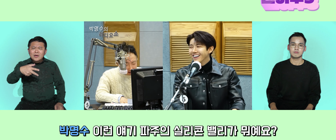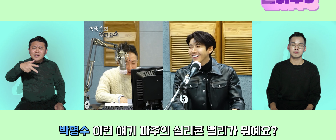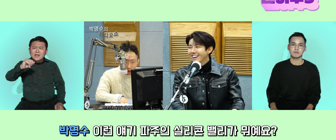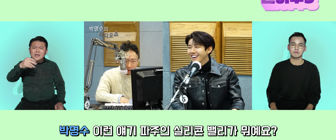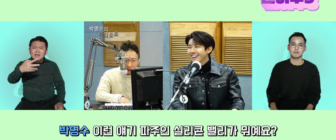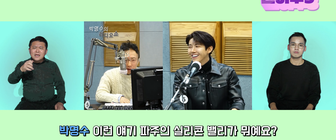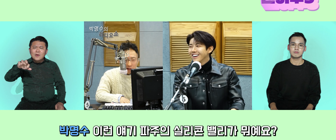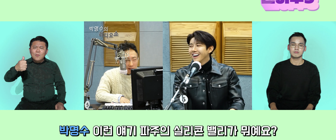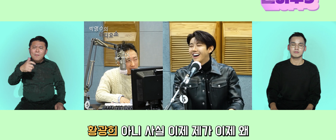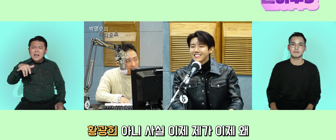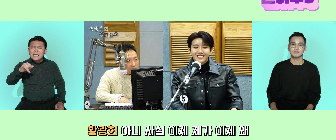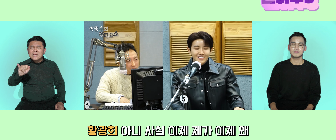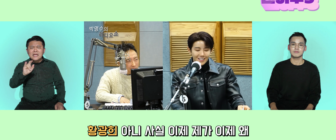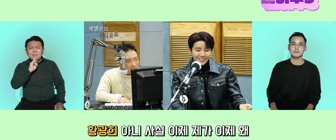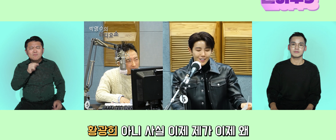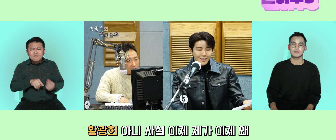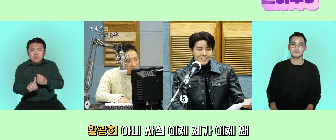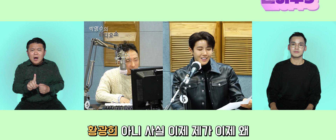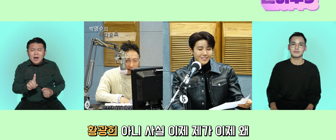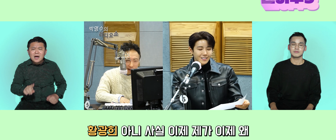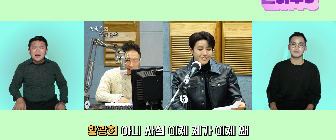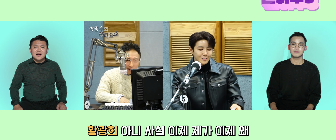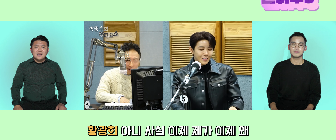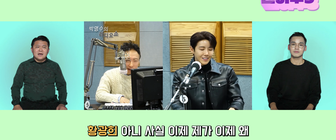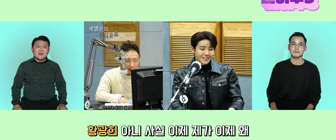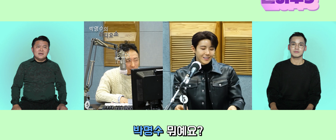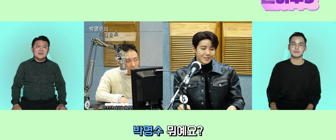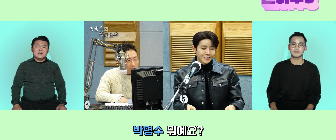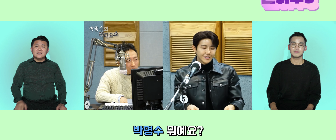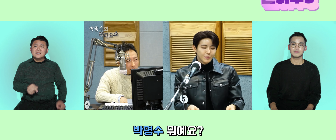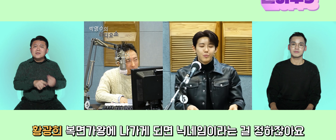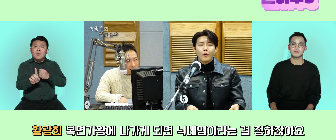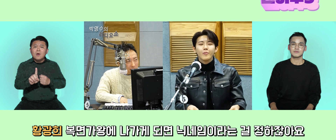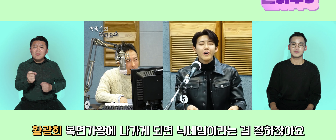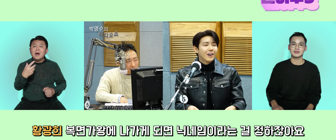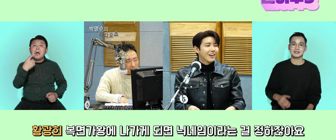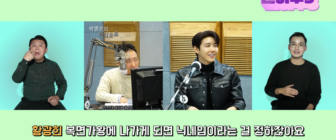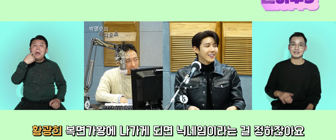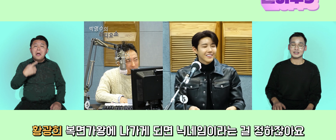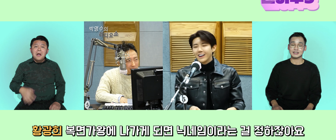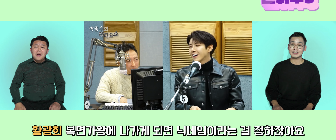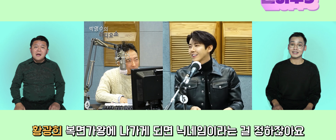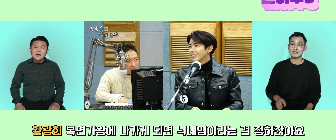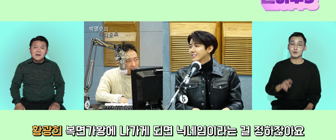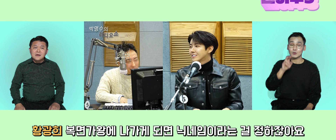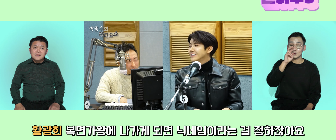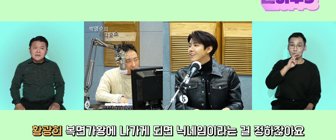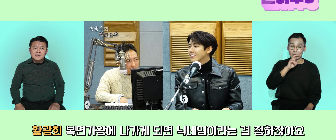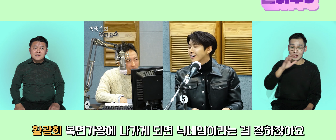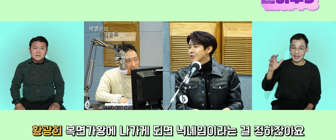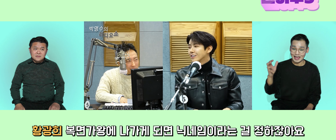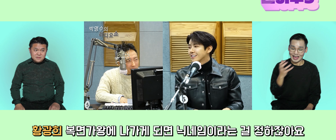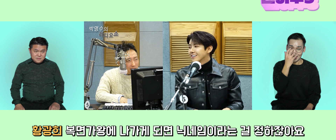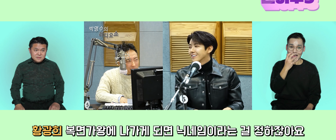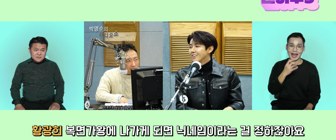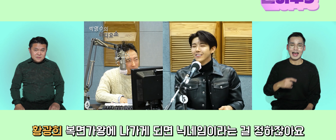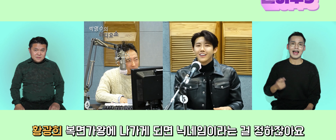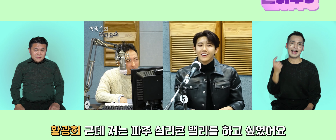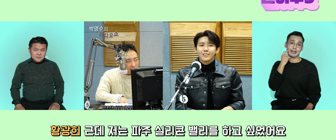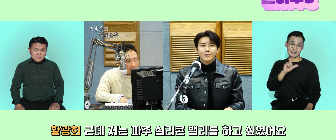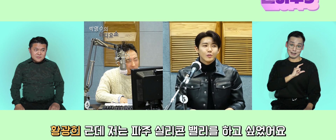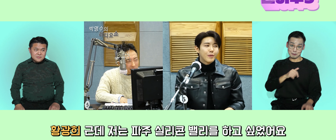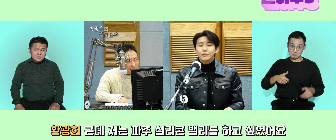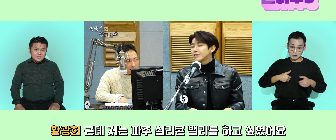파주의 실리콘밸리가 뭐예요? 아니 사실 이제 제가 이제 그 왜 뭐예요? 봉명광에 나가게 되면 닉네임이라는 걸 정하잖아요.